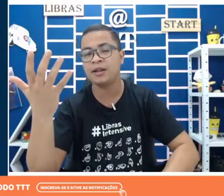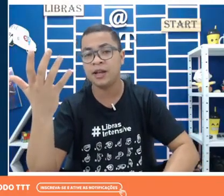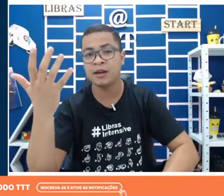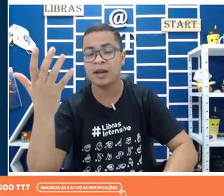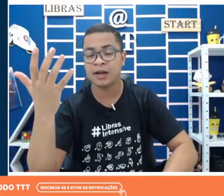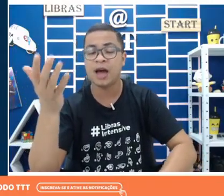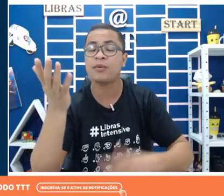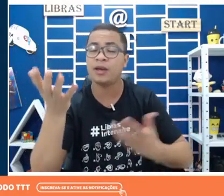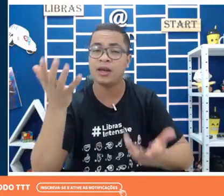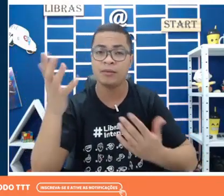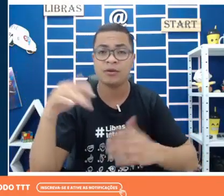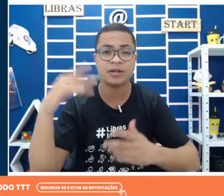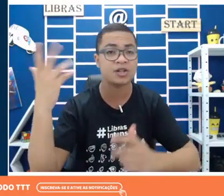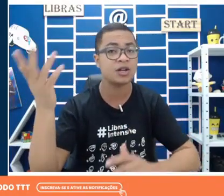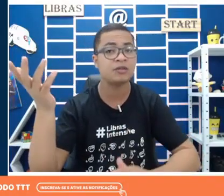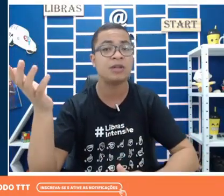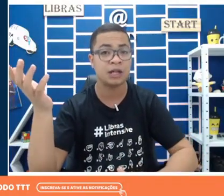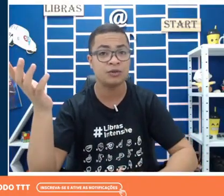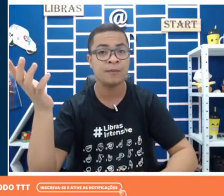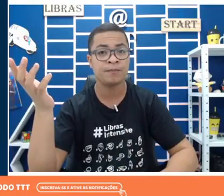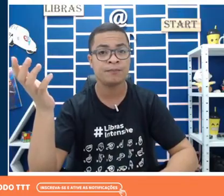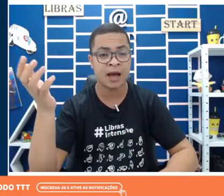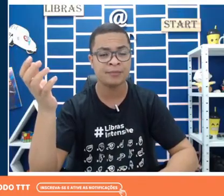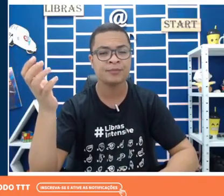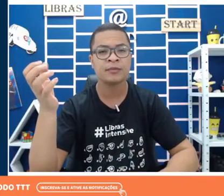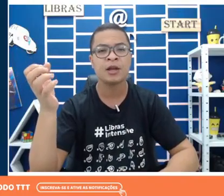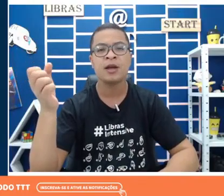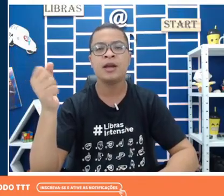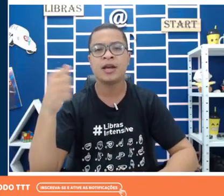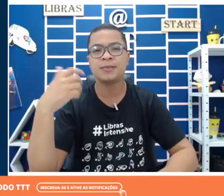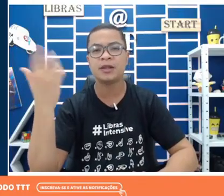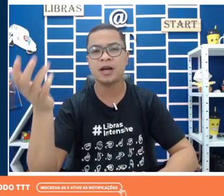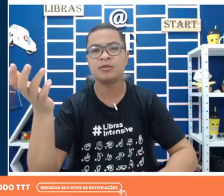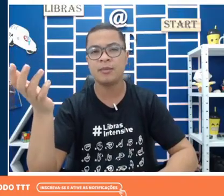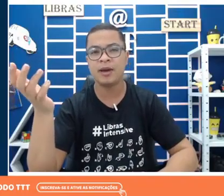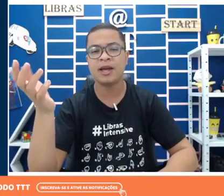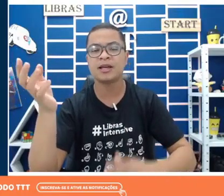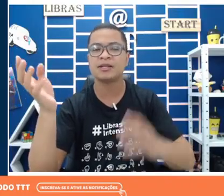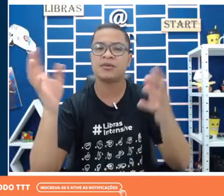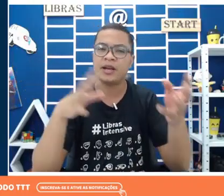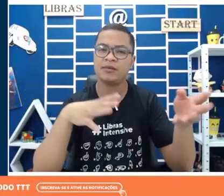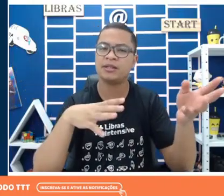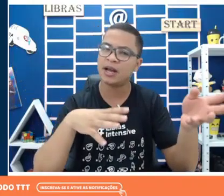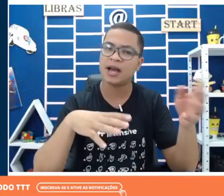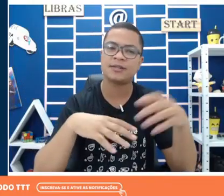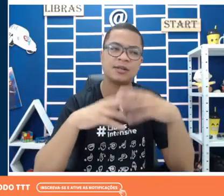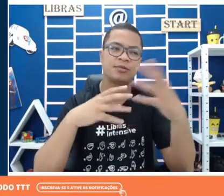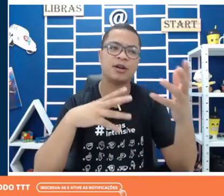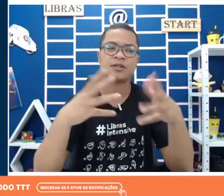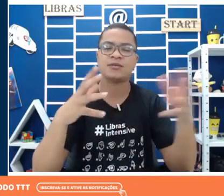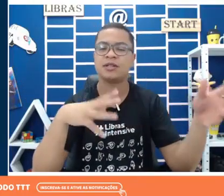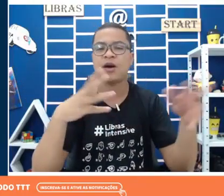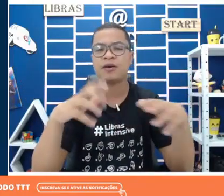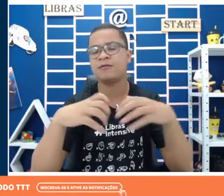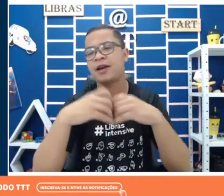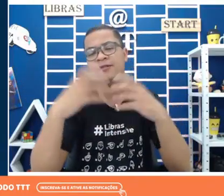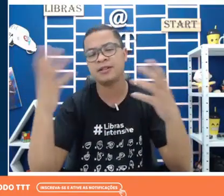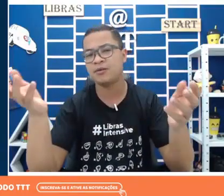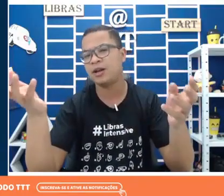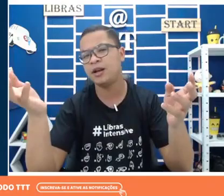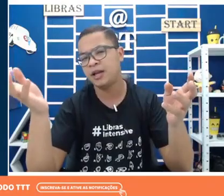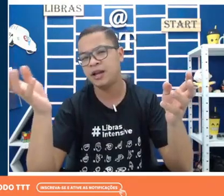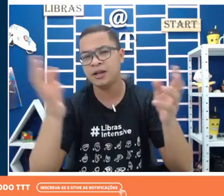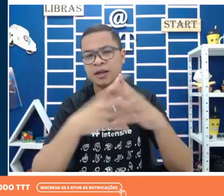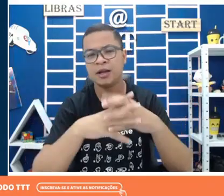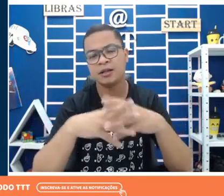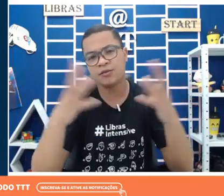surdo vai entender. É claro, com equilíbrio, não exagerando tanto, tá? E respeitando também a questão da língua de sinais. Se você puder usar um sinal que vai fazer